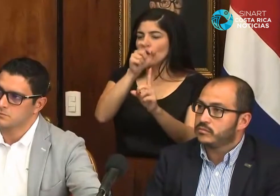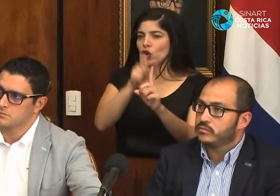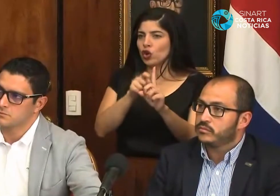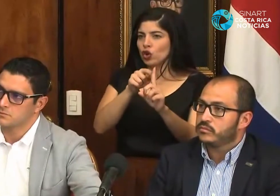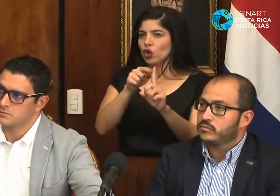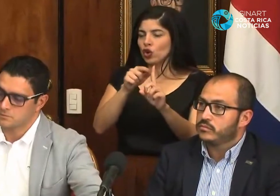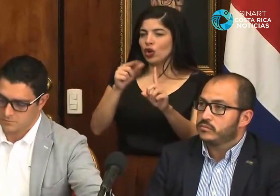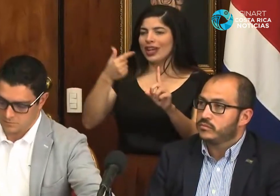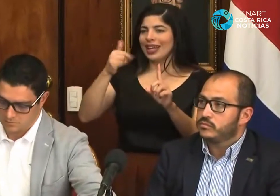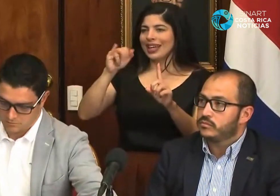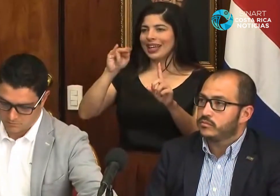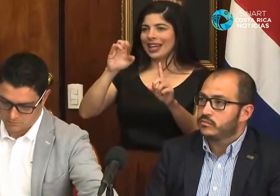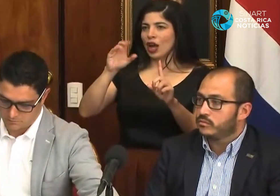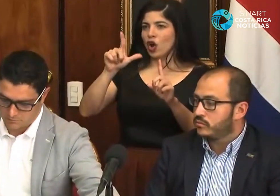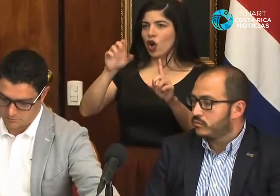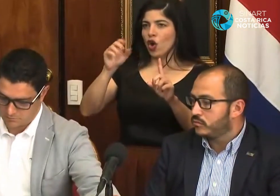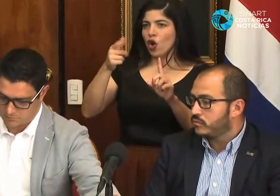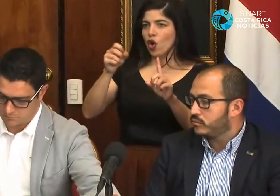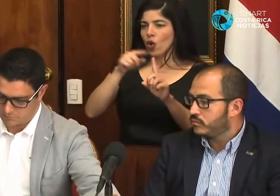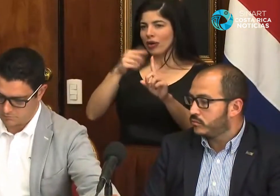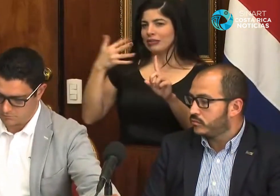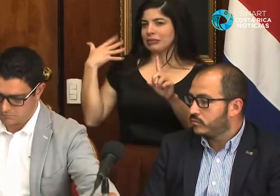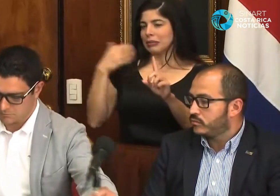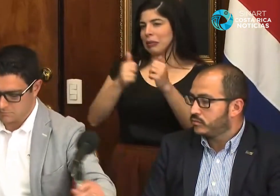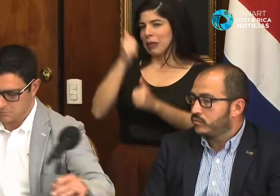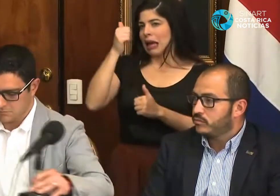el ginecólogo, que es el que ha estado en una peor condición.